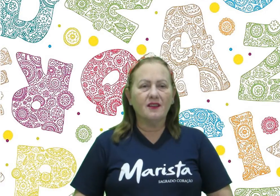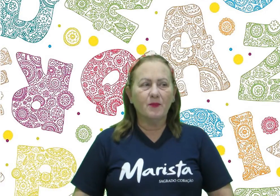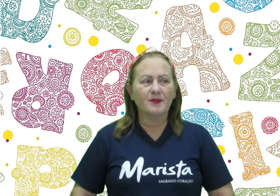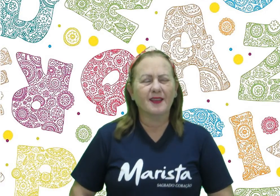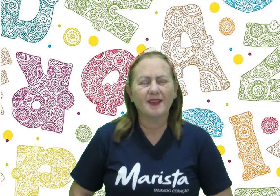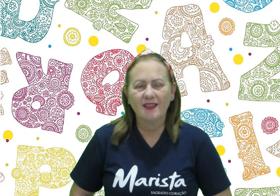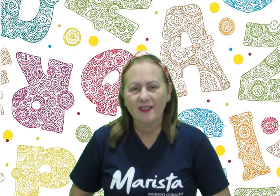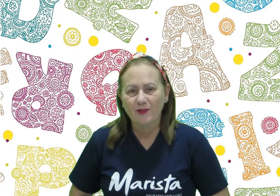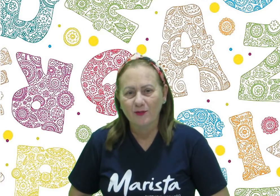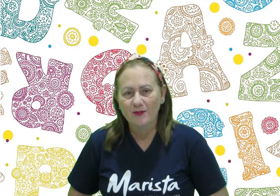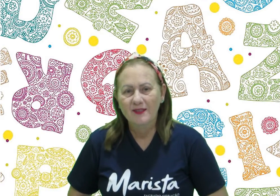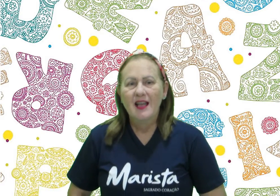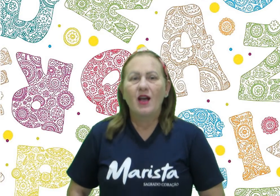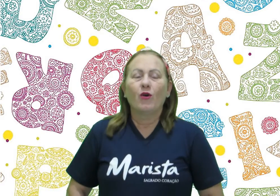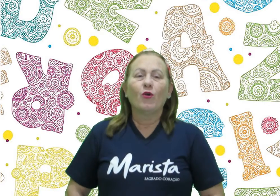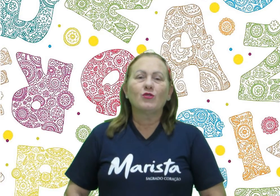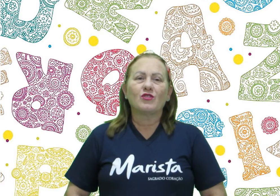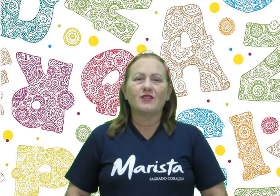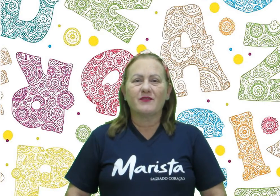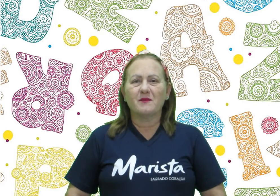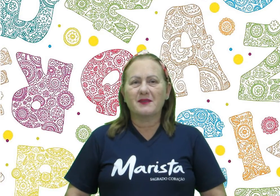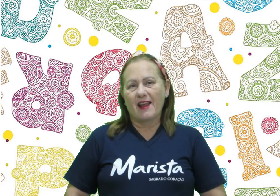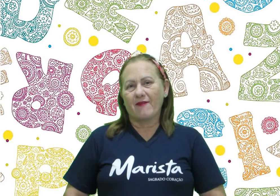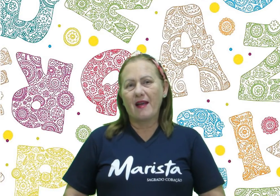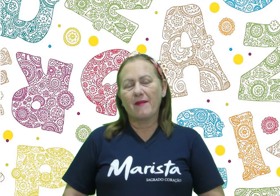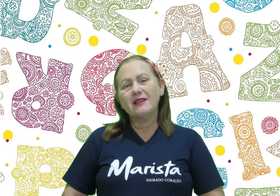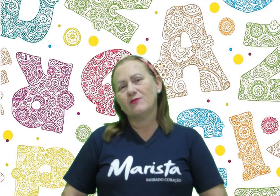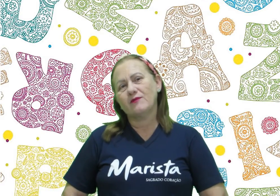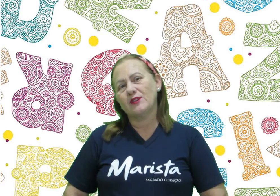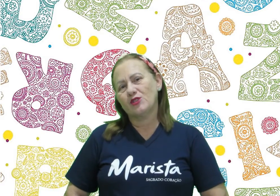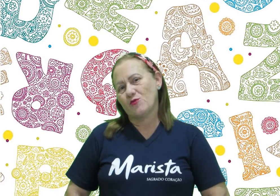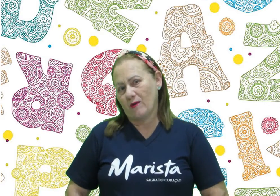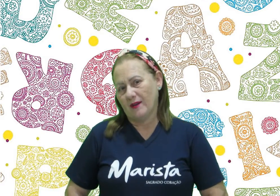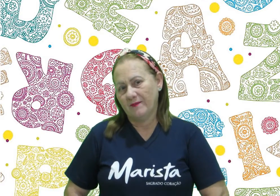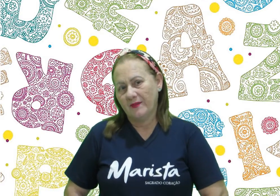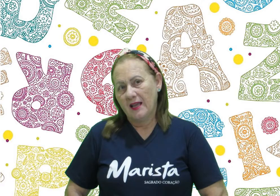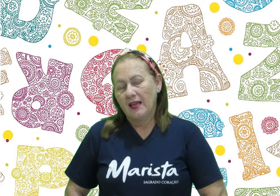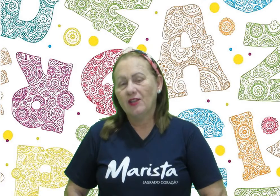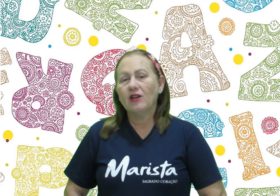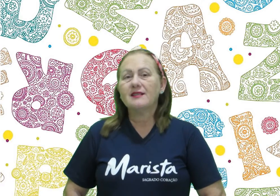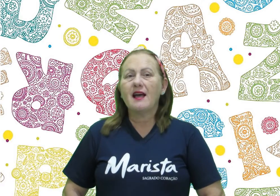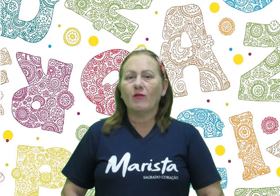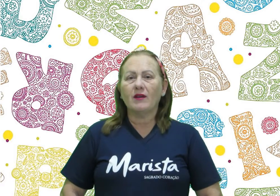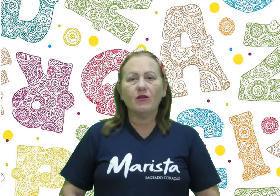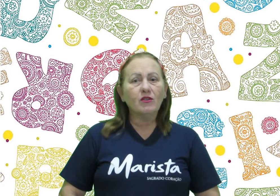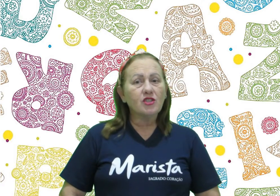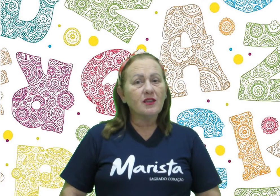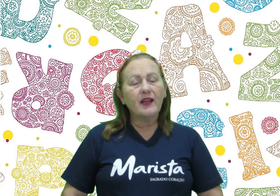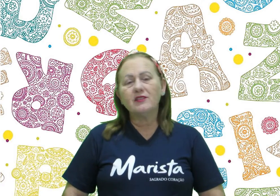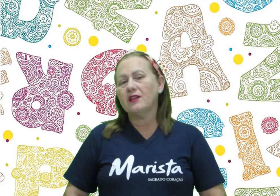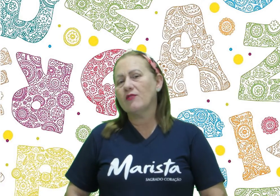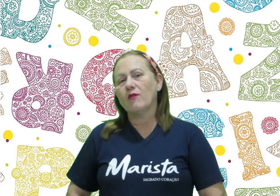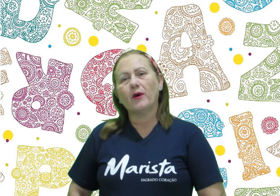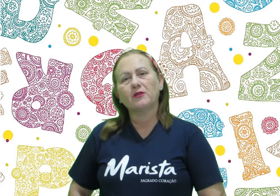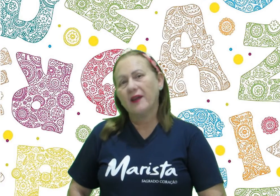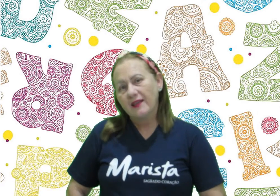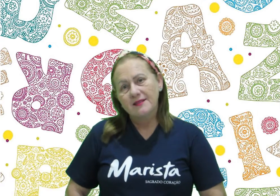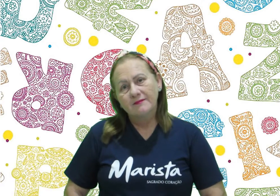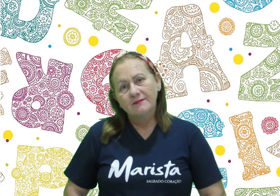dia, meus queridos. Hoje nós vamos gravar mais um vídeo-aula. E nossa aula hoje é de língua portuguesa.